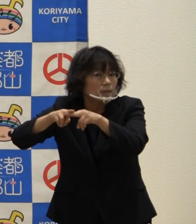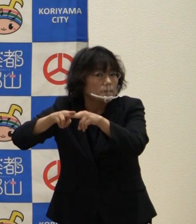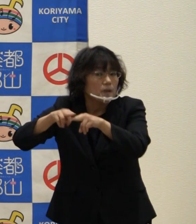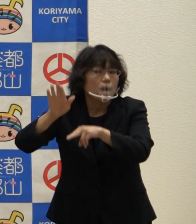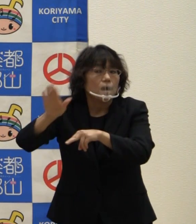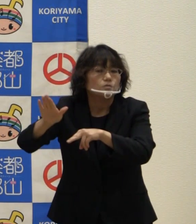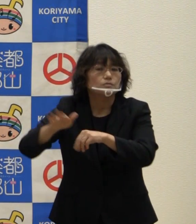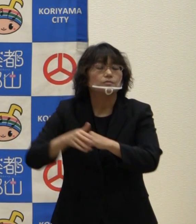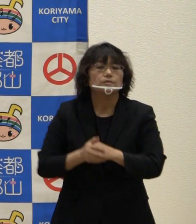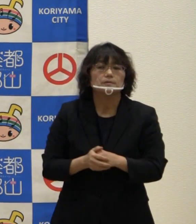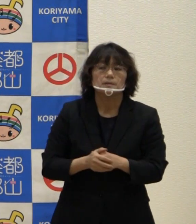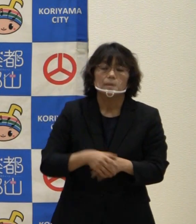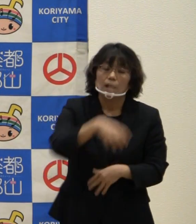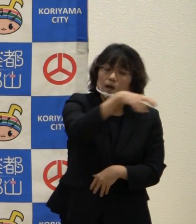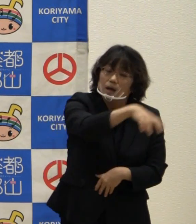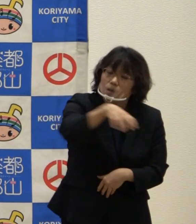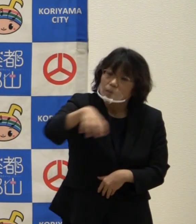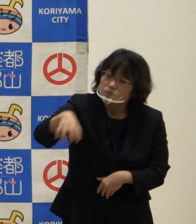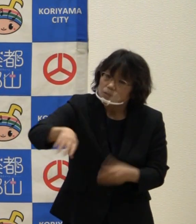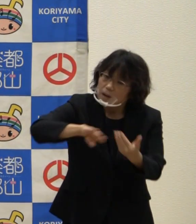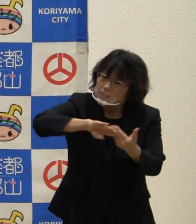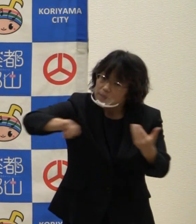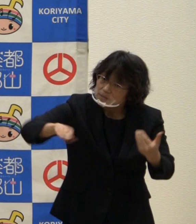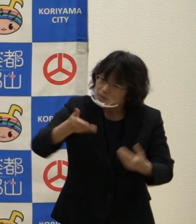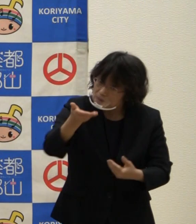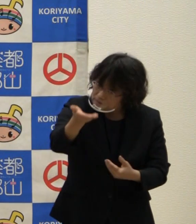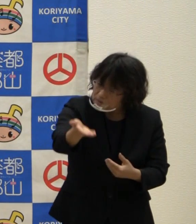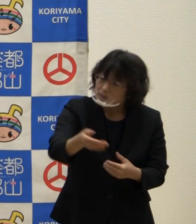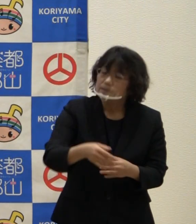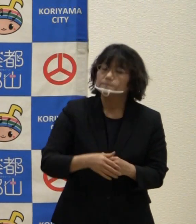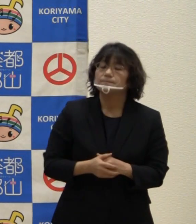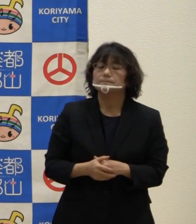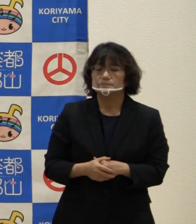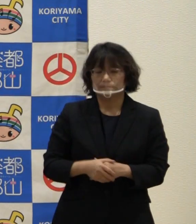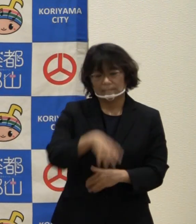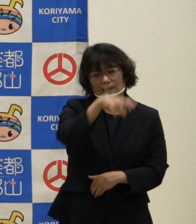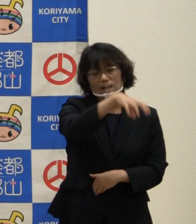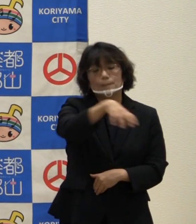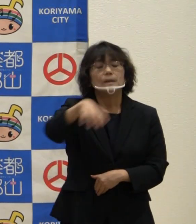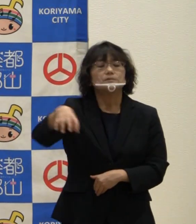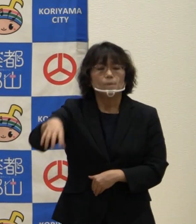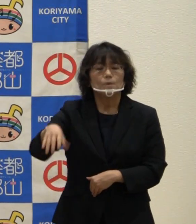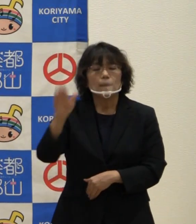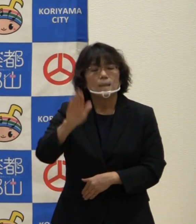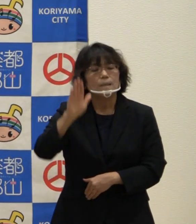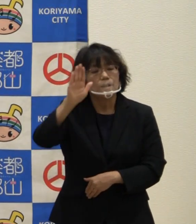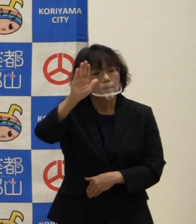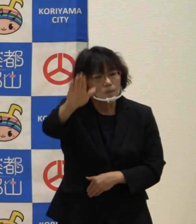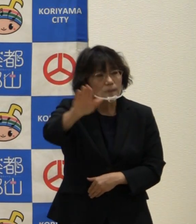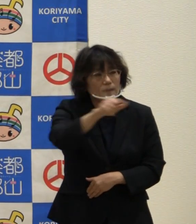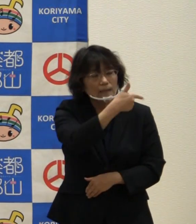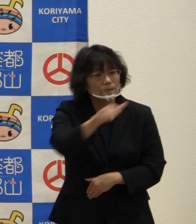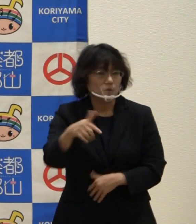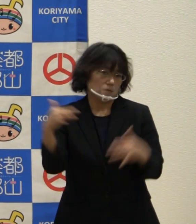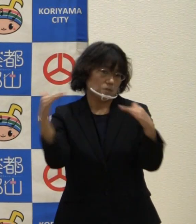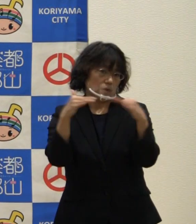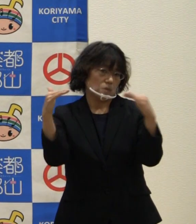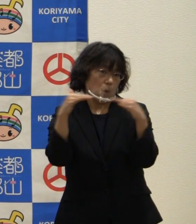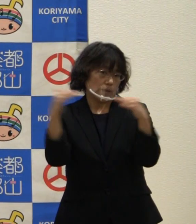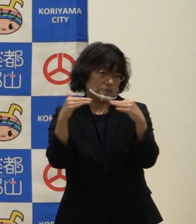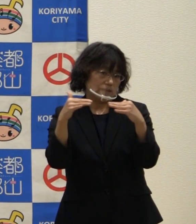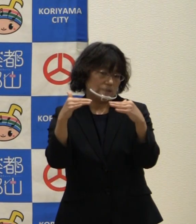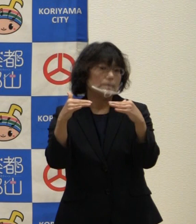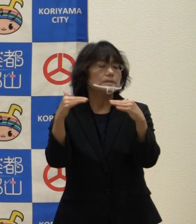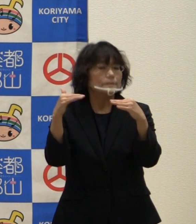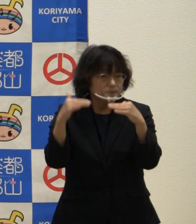としてはまた別の場所で用意 する。そうですね、場所もこれからちょっと関係部署と協議させていただいて決めてい